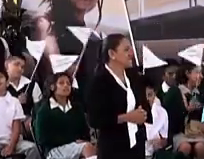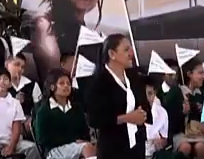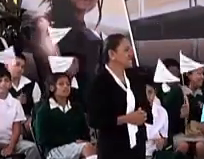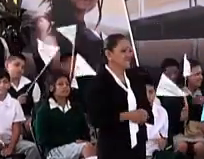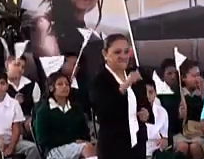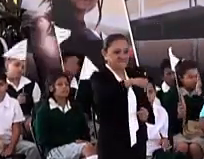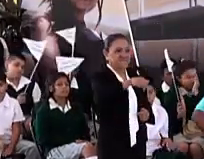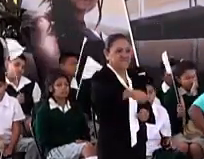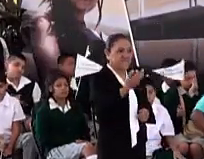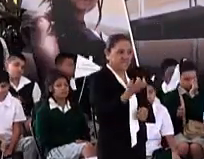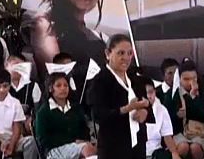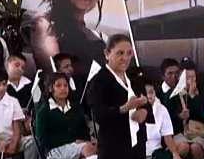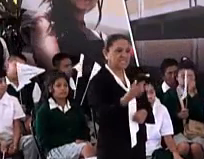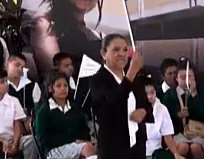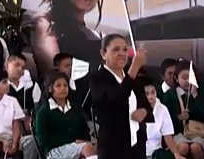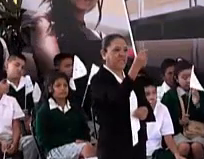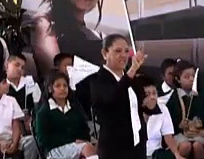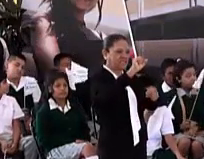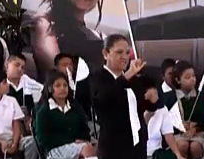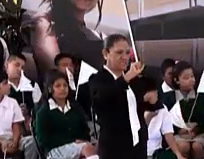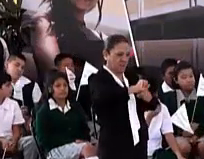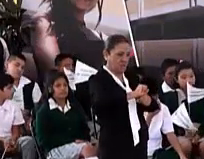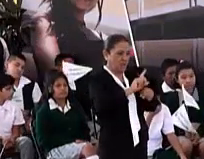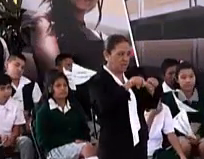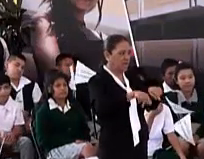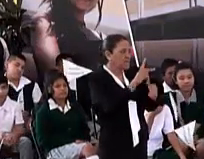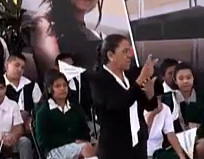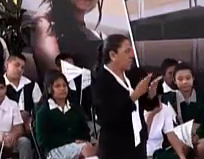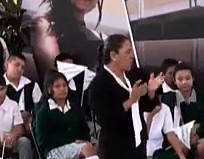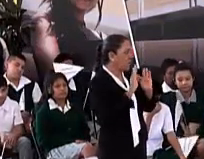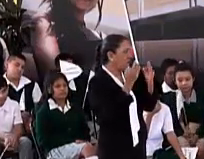en este modelo de telesecundaria